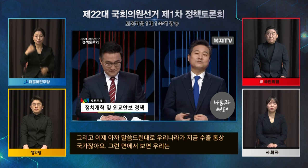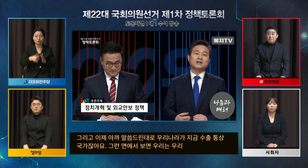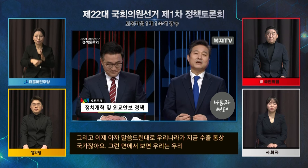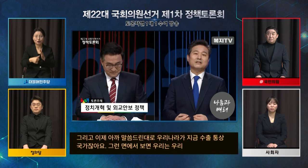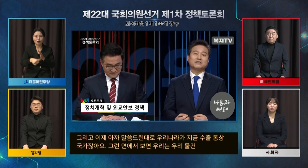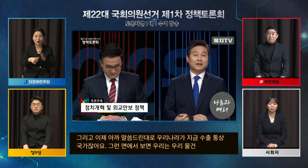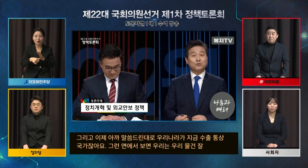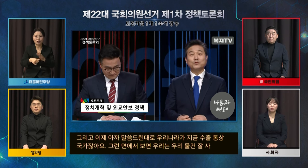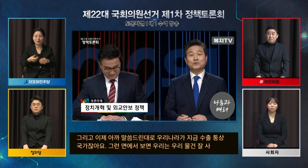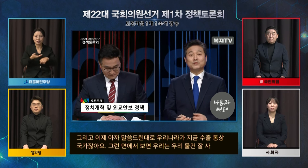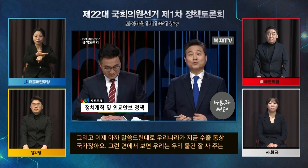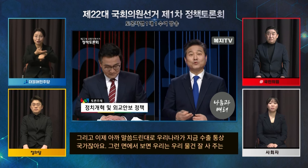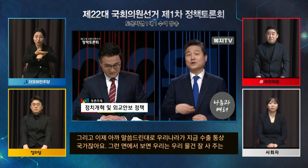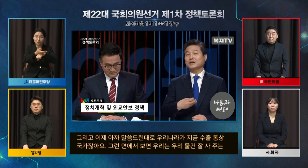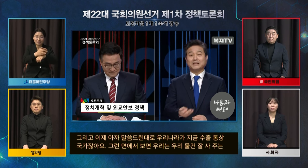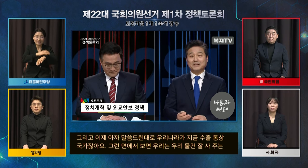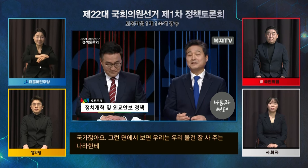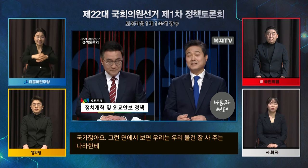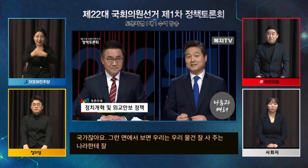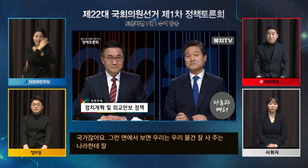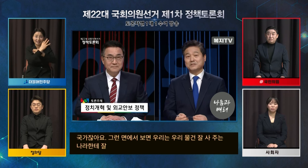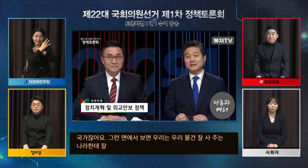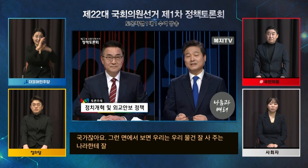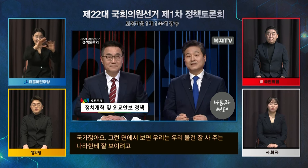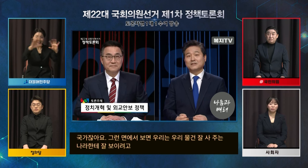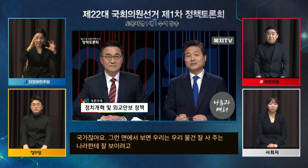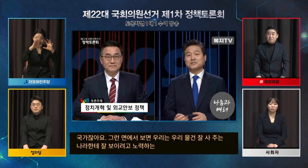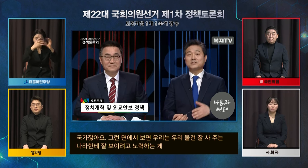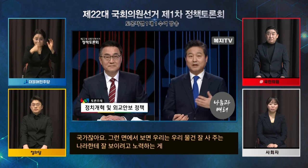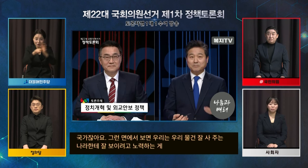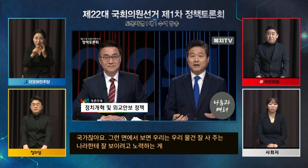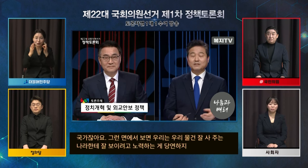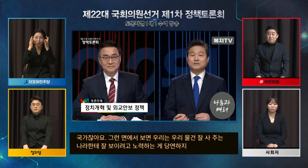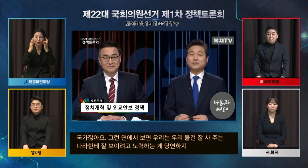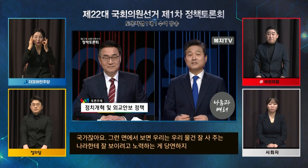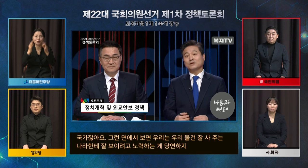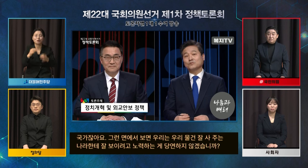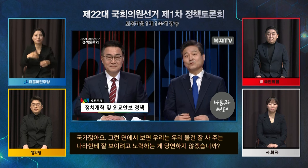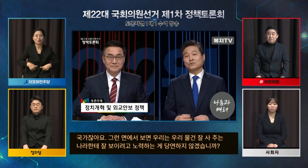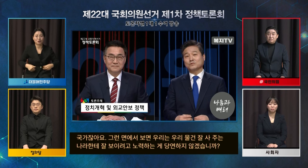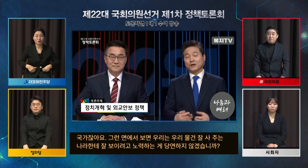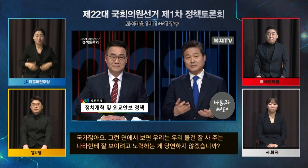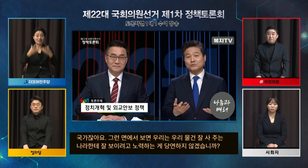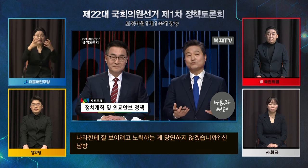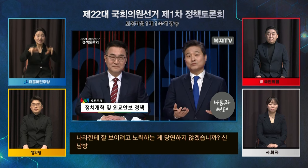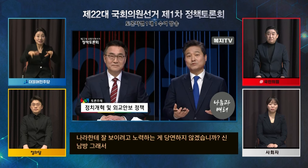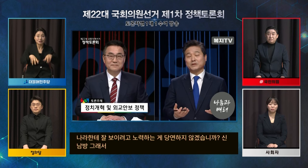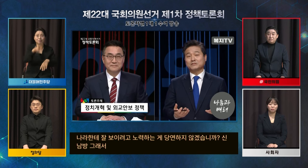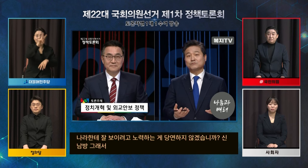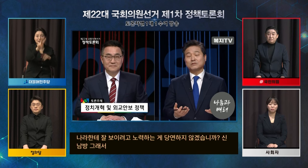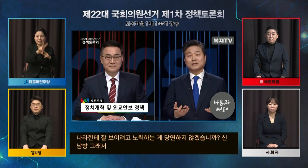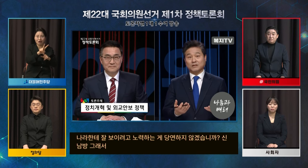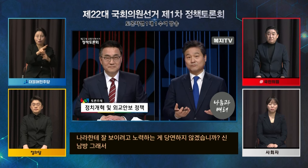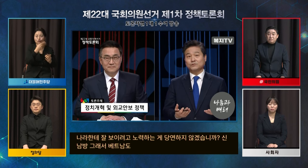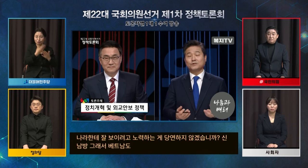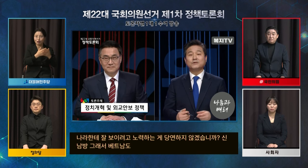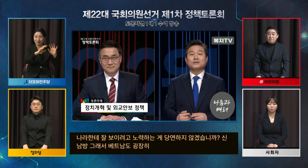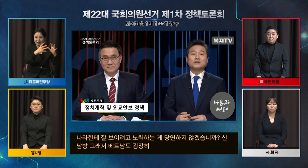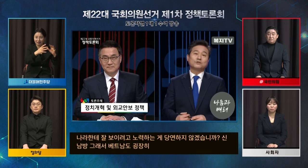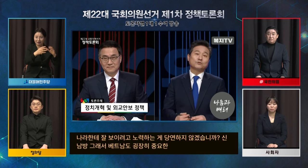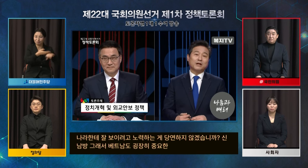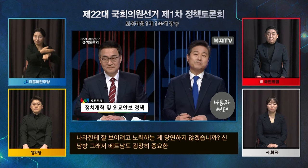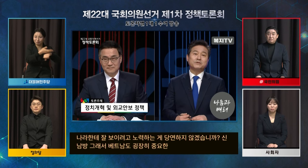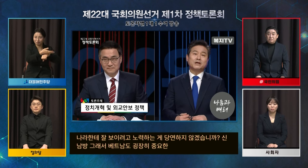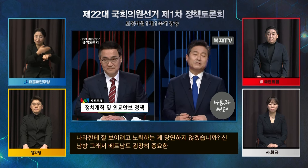잘 사주는 나라한테 잘 보이려고 노력하는 게 당연하지 않겠습니까? 신남방 그래서 베트남도 굉장히 중요한 우리 파트너 국가가 됐고요.